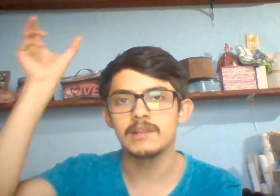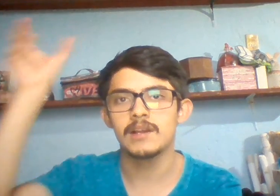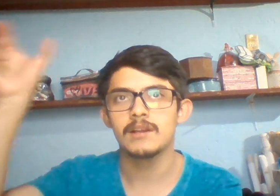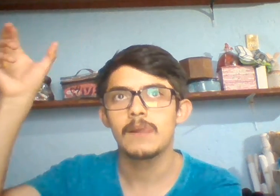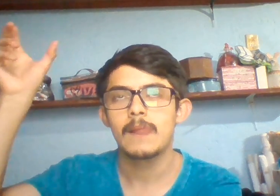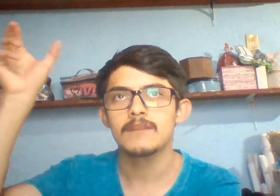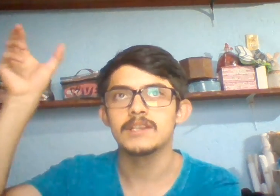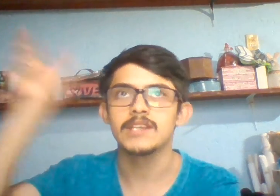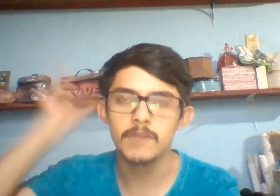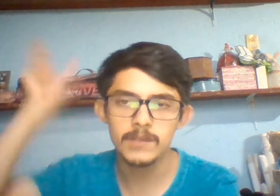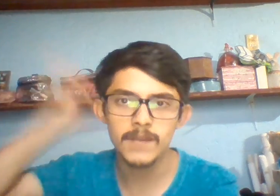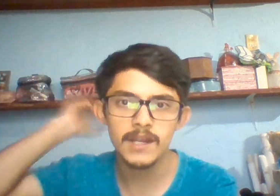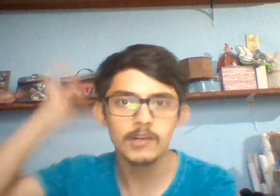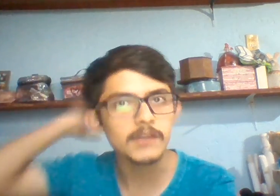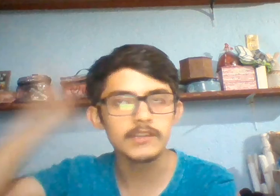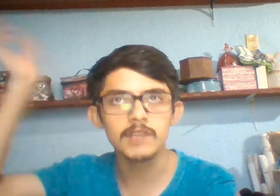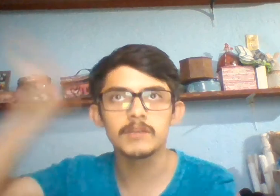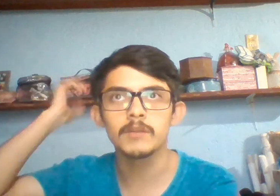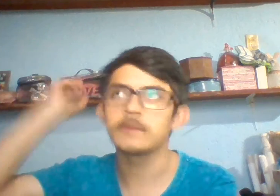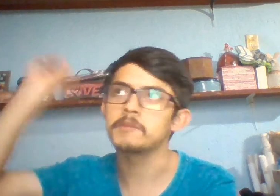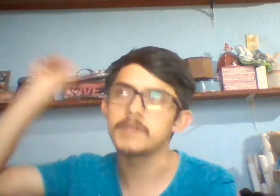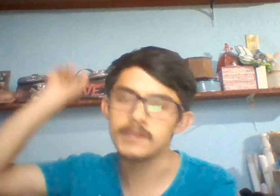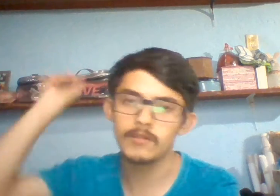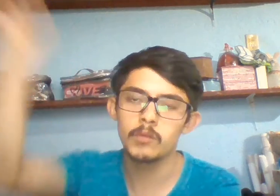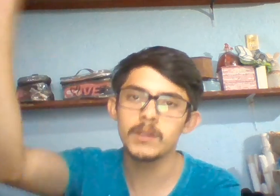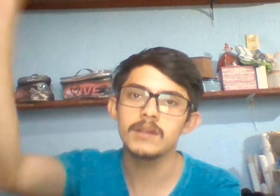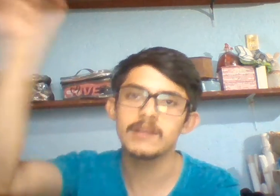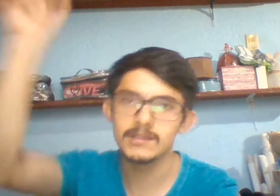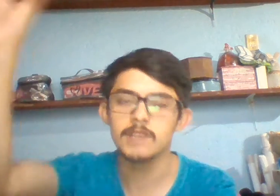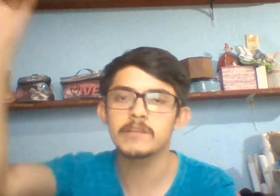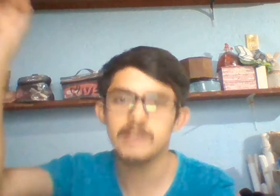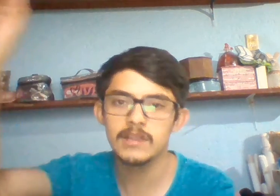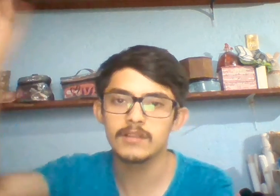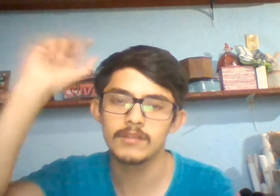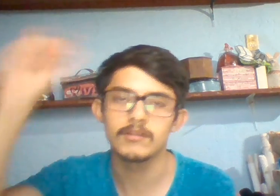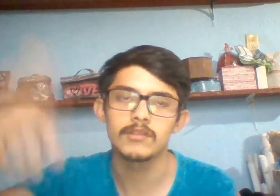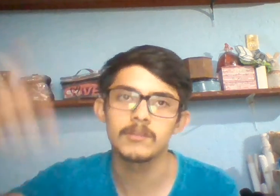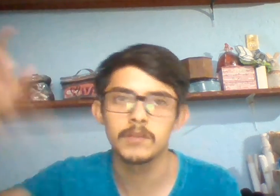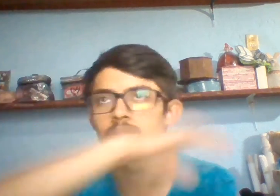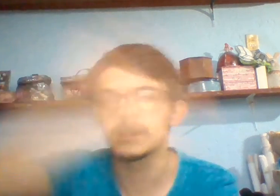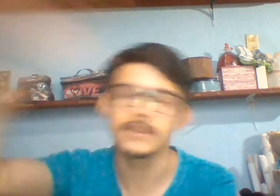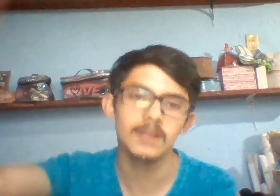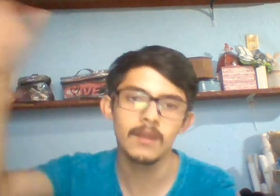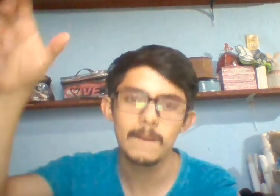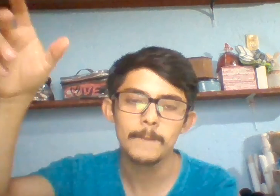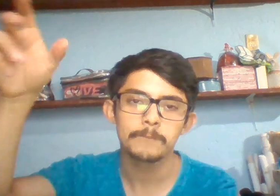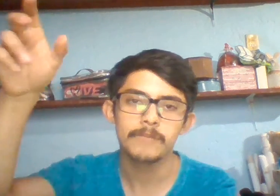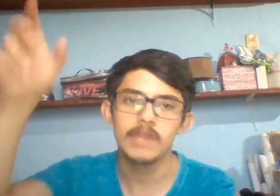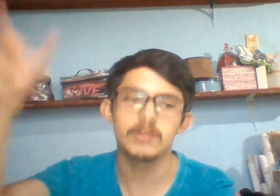la señal más baja o la velocidad más baja y mientras sube es la señal más alta. Entonces, cuando se prende es a la entrada y cuando se